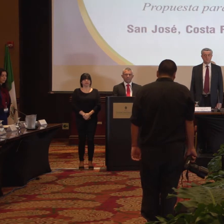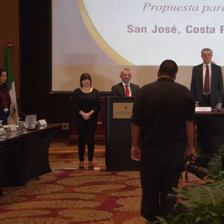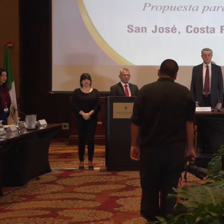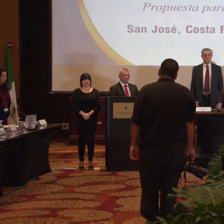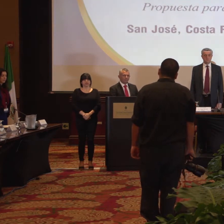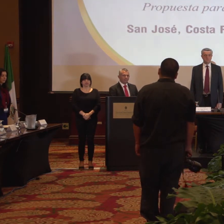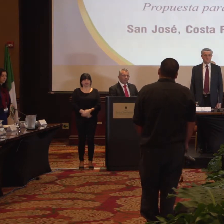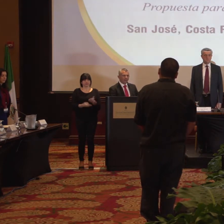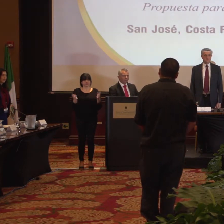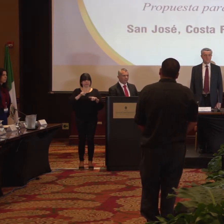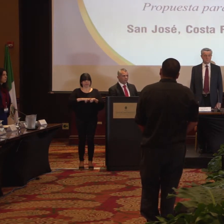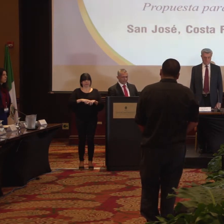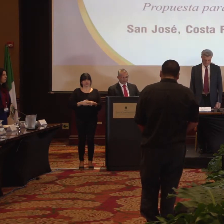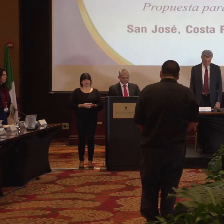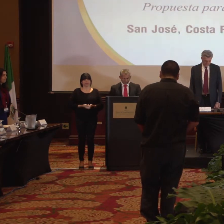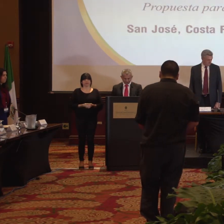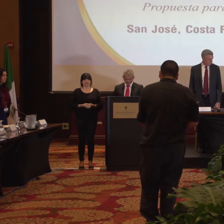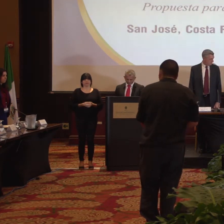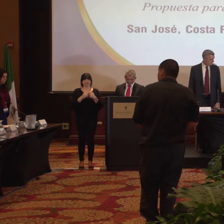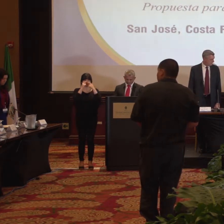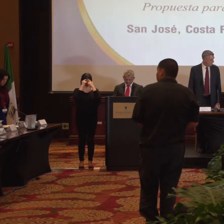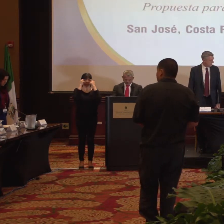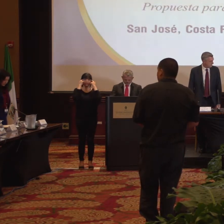paz pueden tomar sus